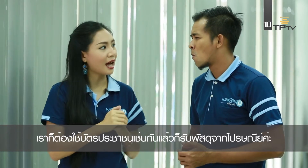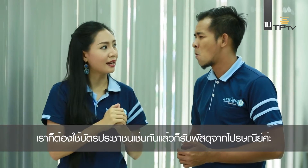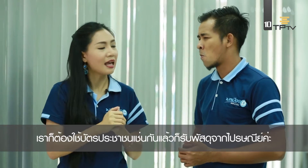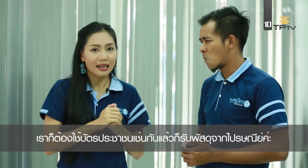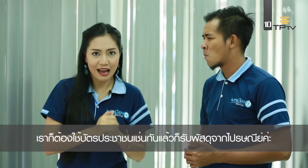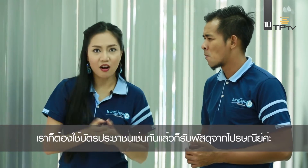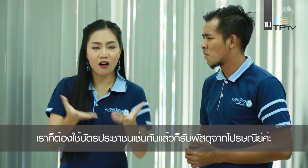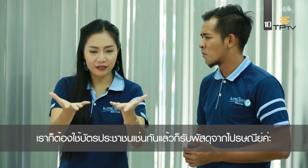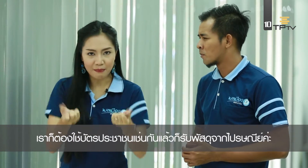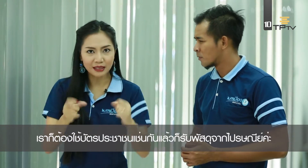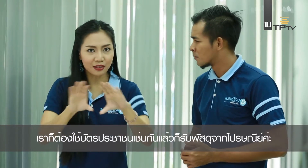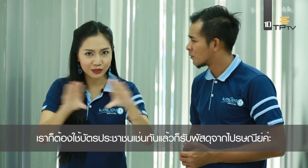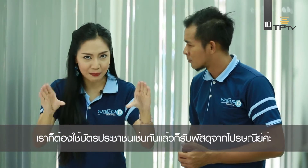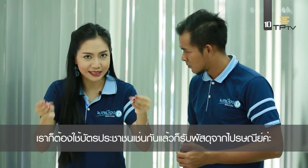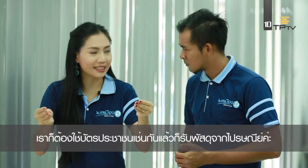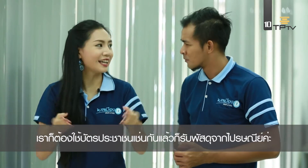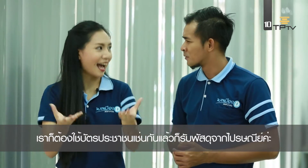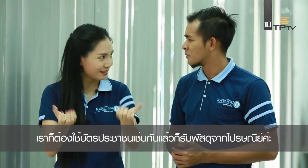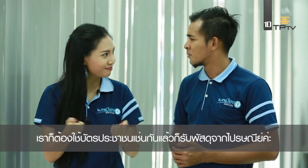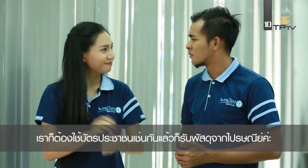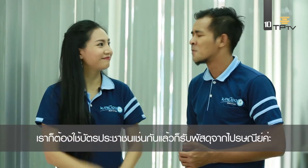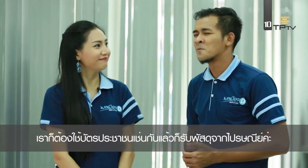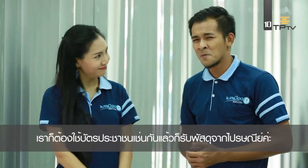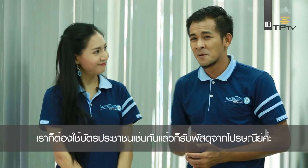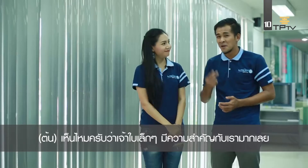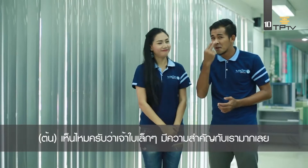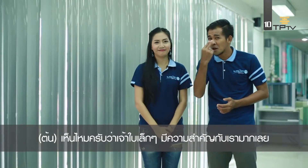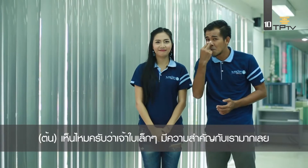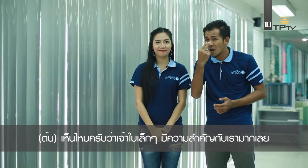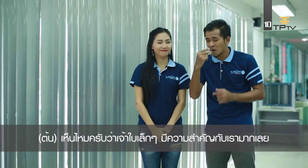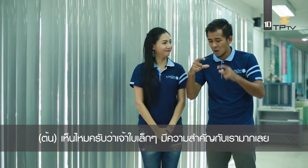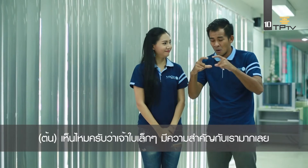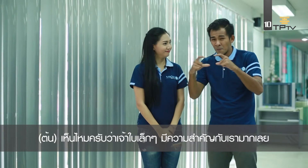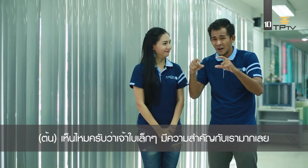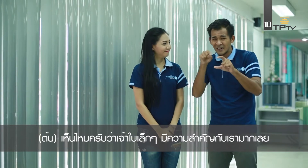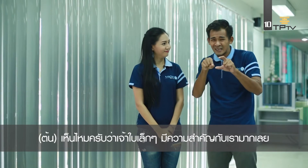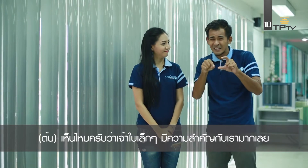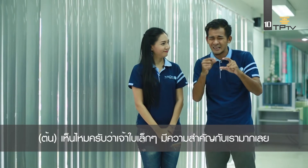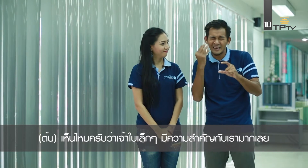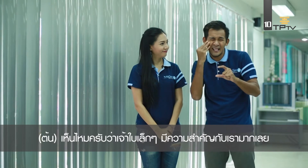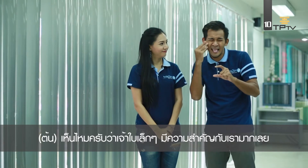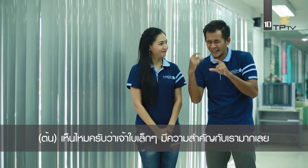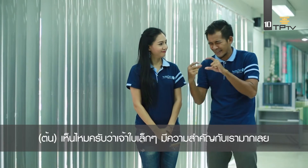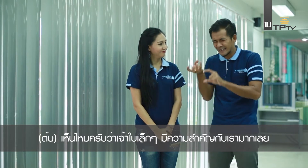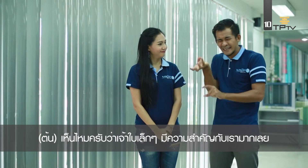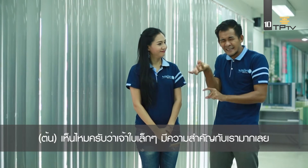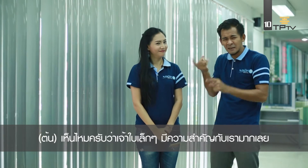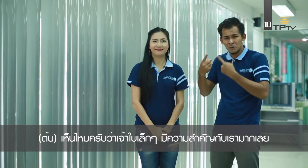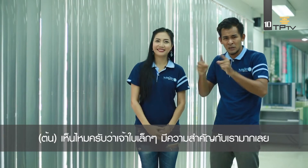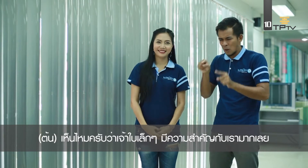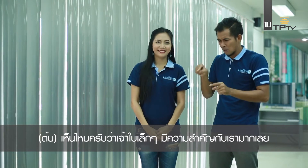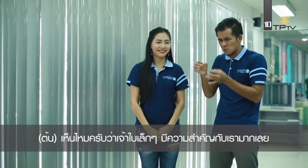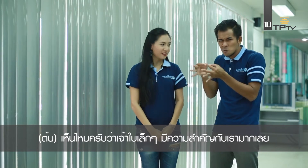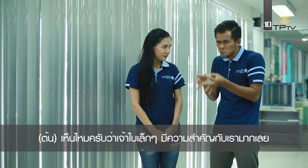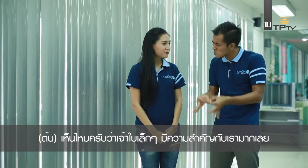ชนเช่นกันแล้วก็รับพัสดุจากไปรษณีย์ค ่ ะ เห็นไหมครับว่าเจ้าใบเล็กๆมีความ